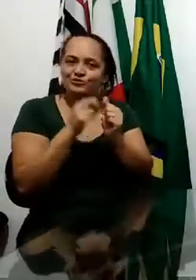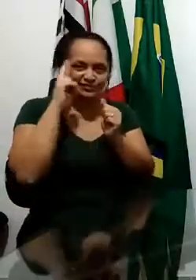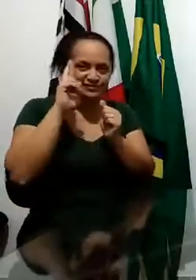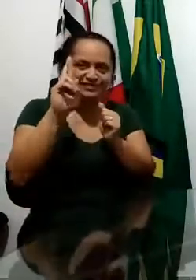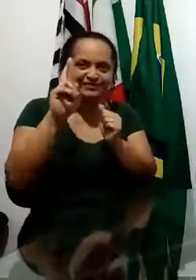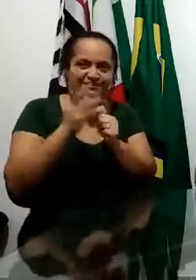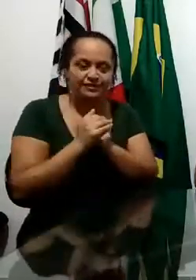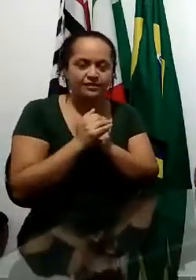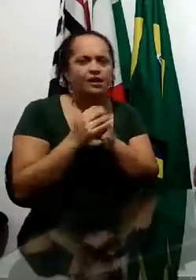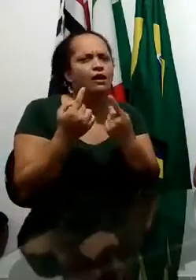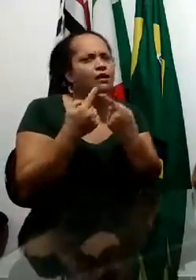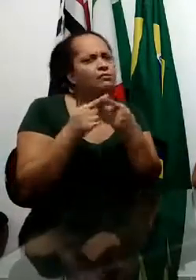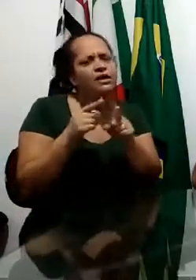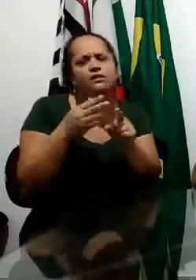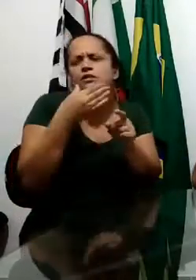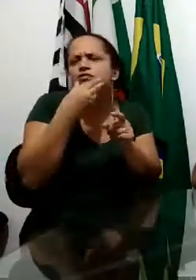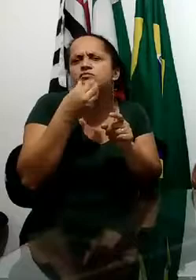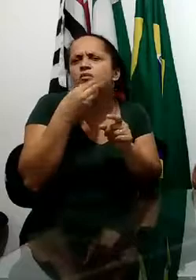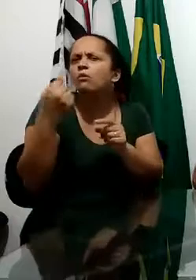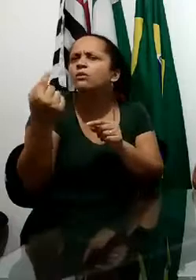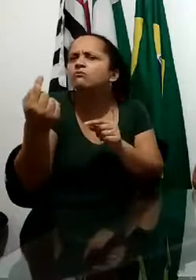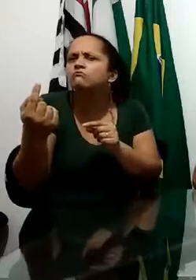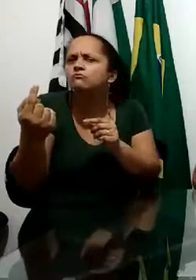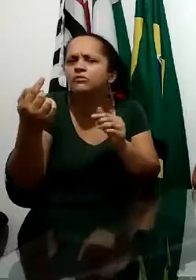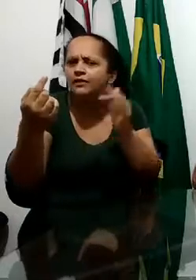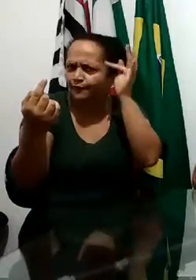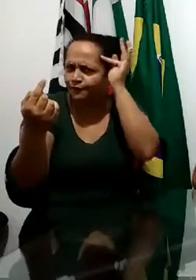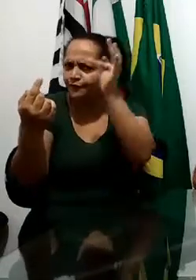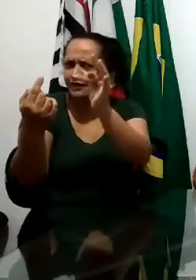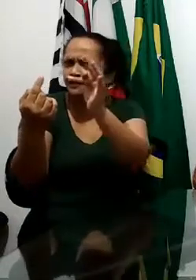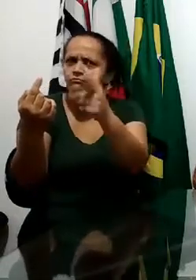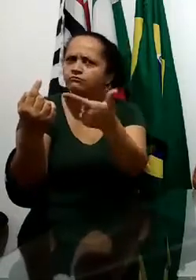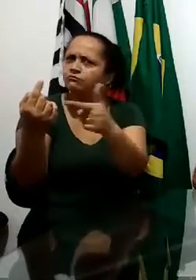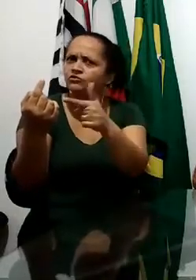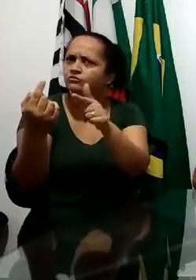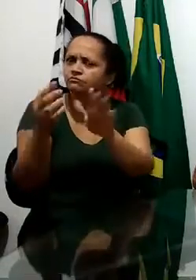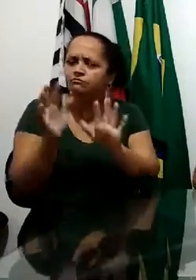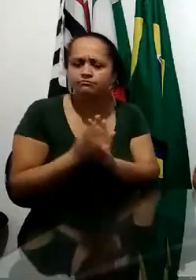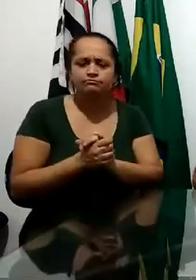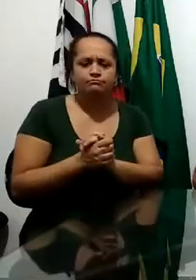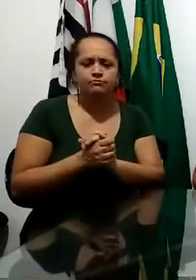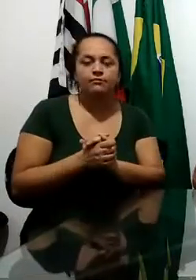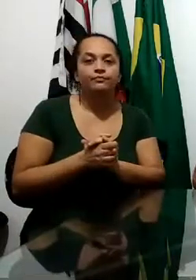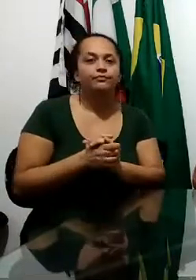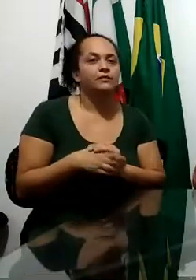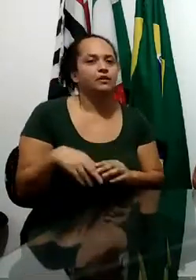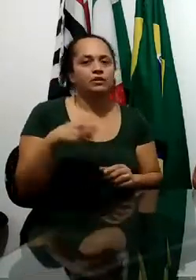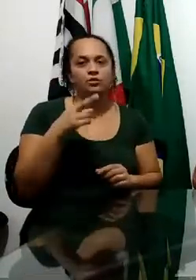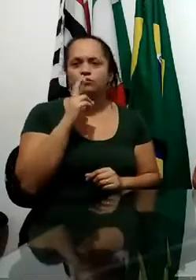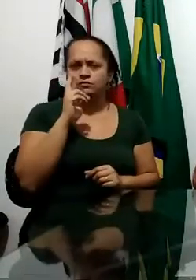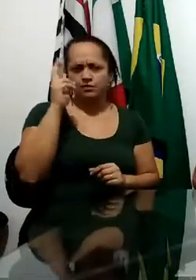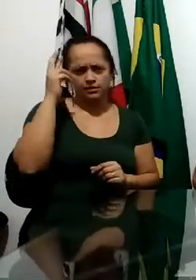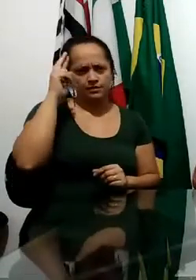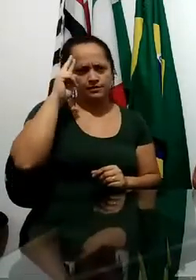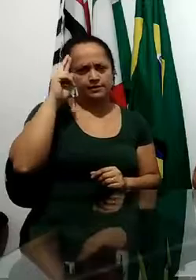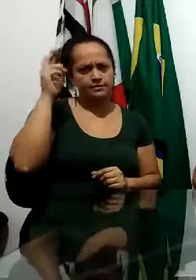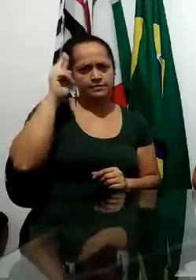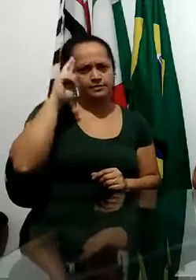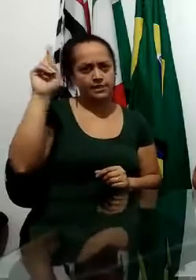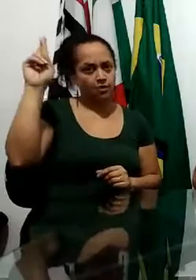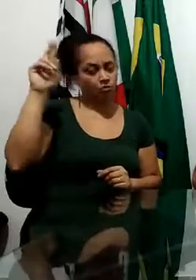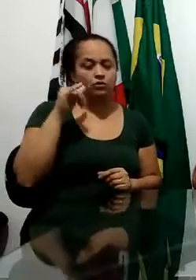Mas e o servo infiel? Olha o que ele disse, respondeu o servo fiel,